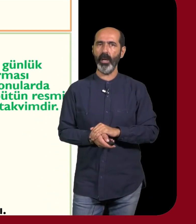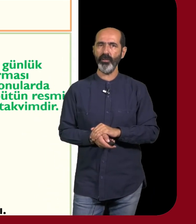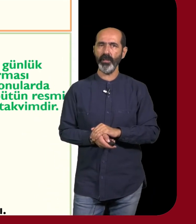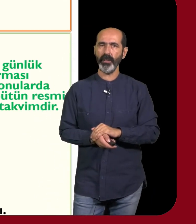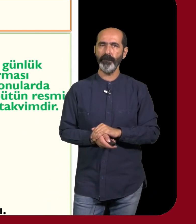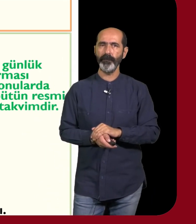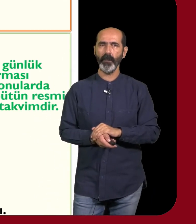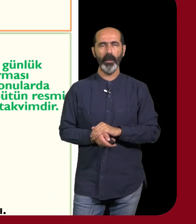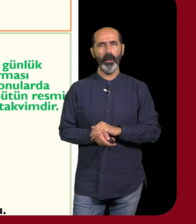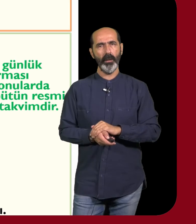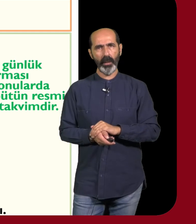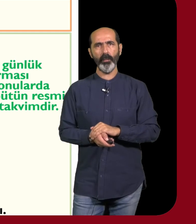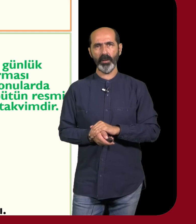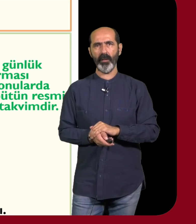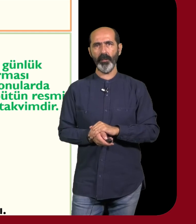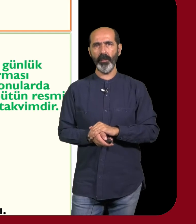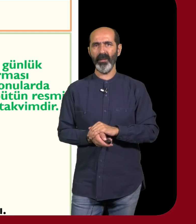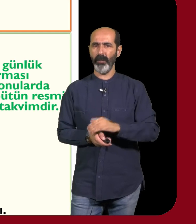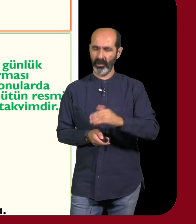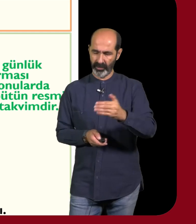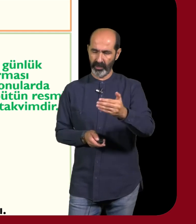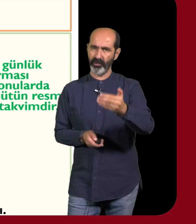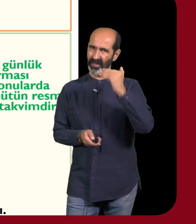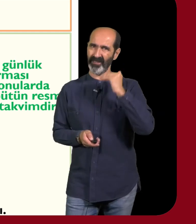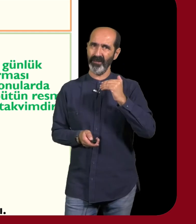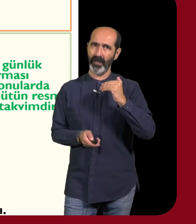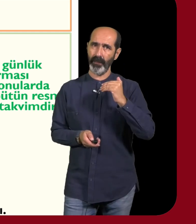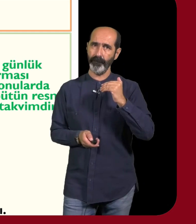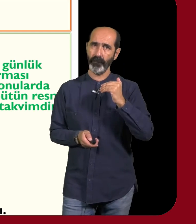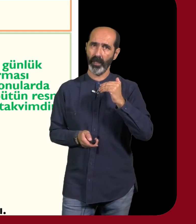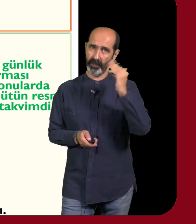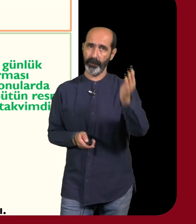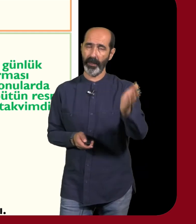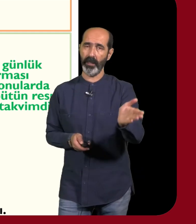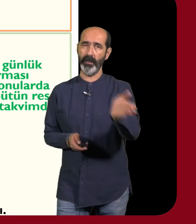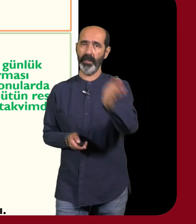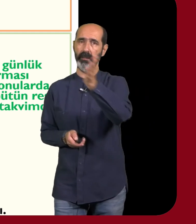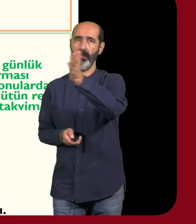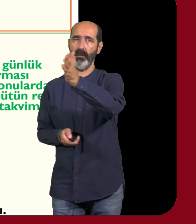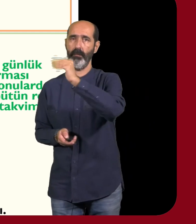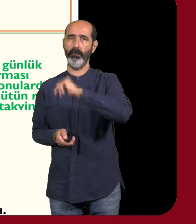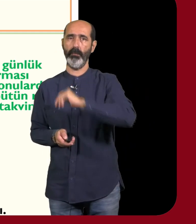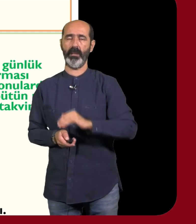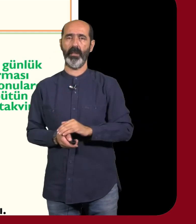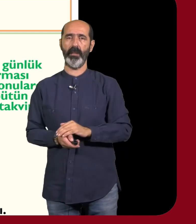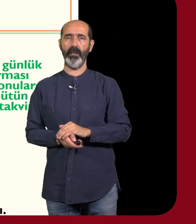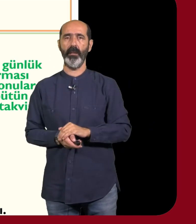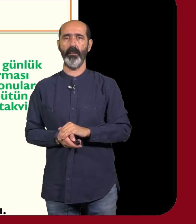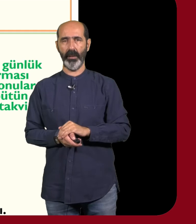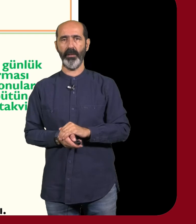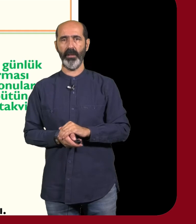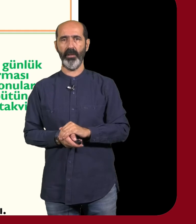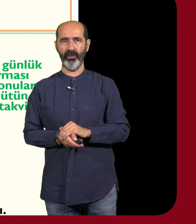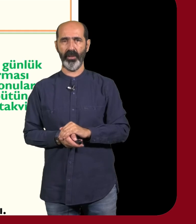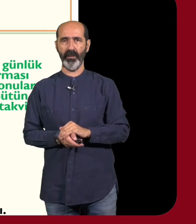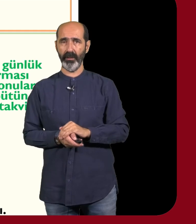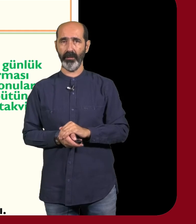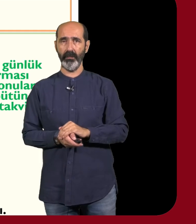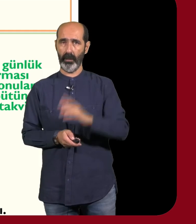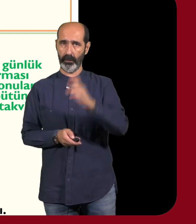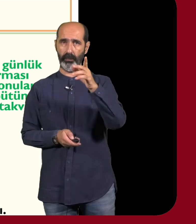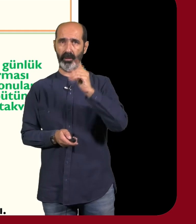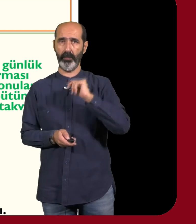kullanmaya başladık yine mu takviminde başlangıcı Aslında Hz Peygamberin Mekke'den Medine'ye